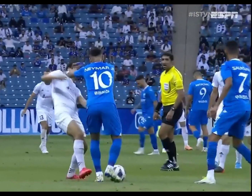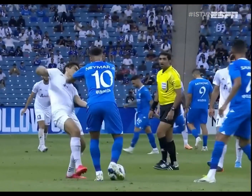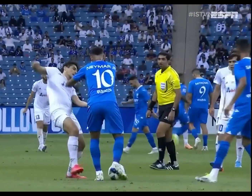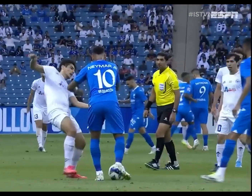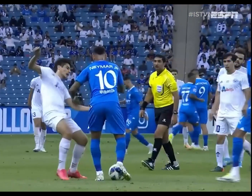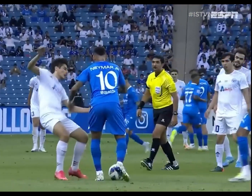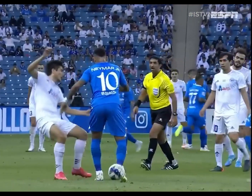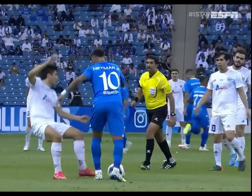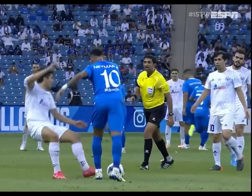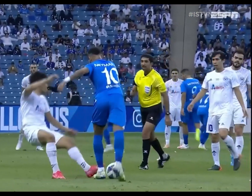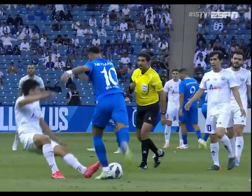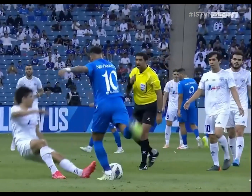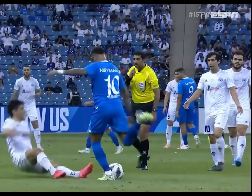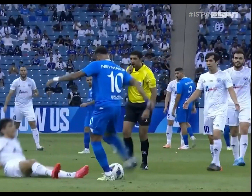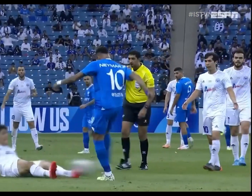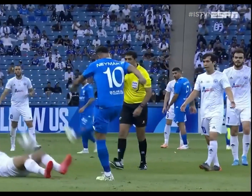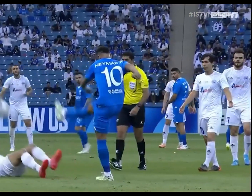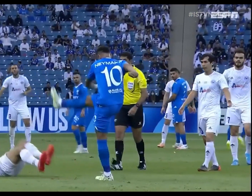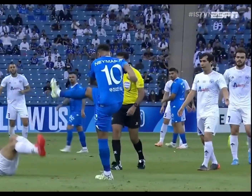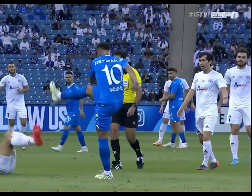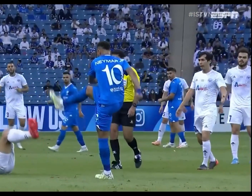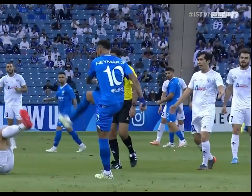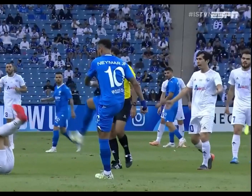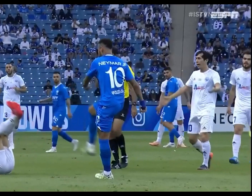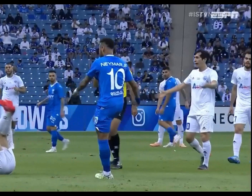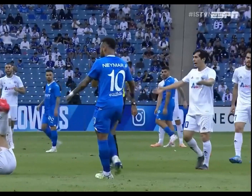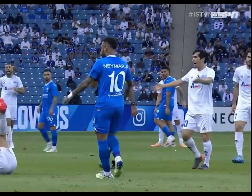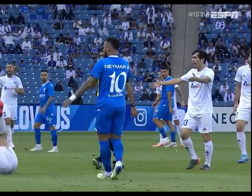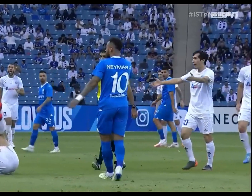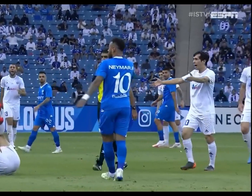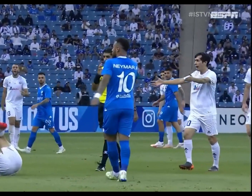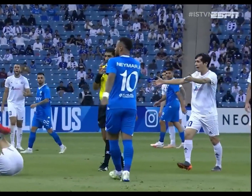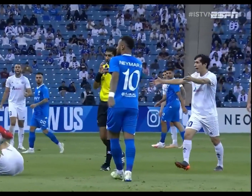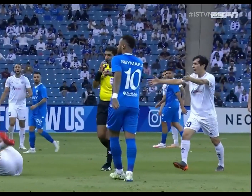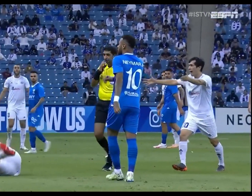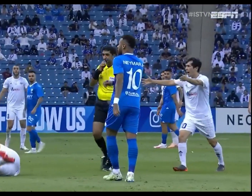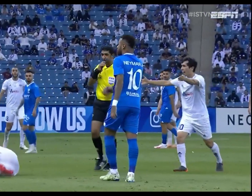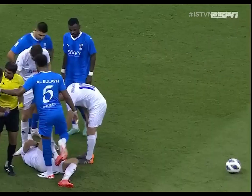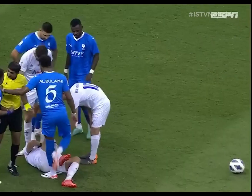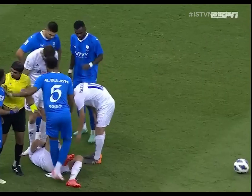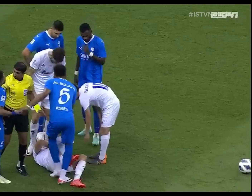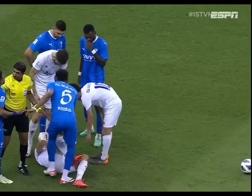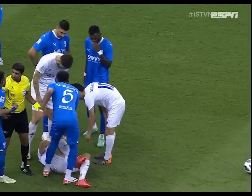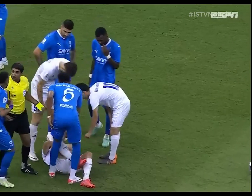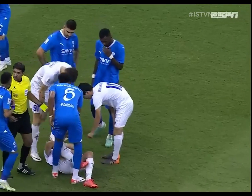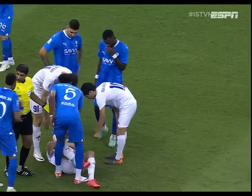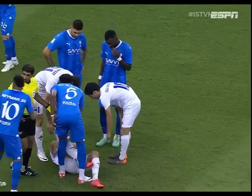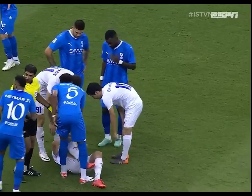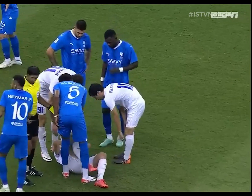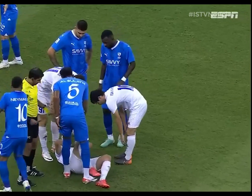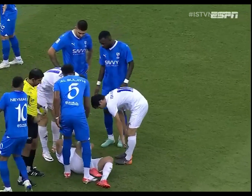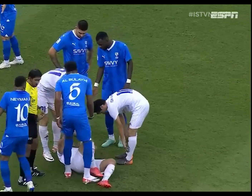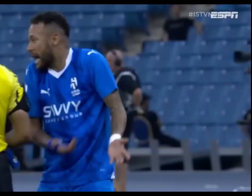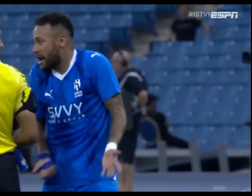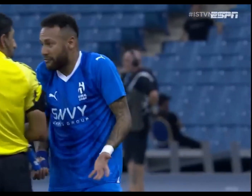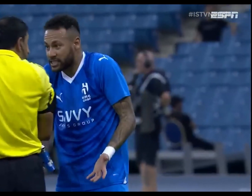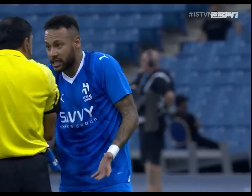camisa 10 correu o risco de ser expulso por ter empurrado um adversário e o acertado com a bola. Desta forma, segundo informações da imprensa